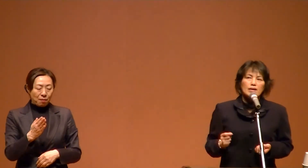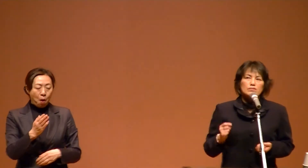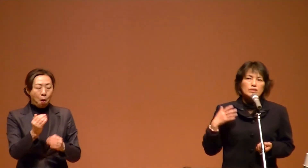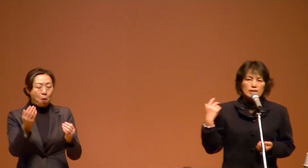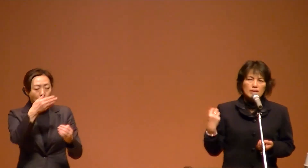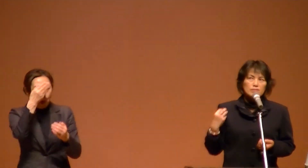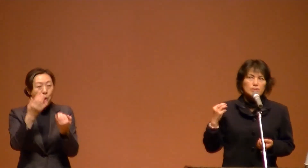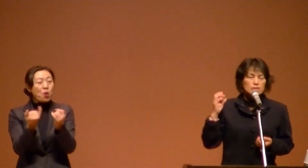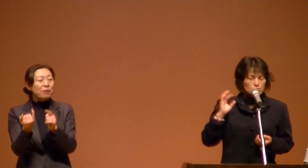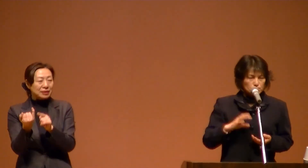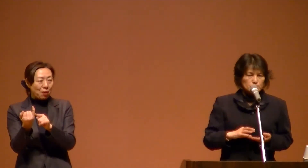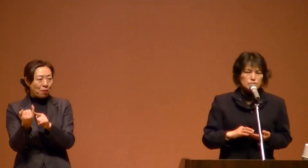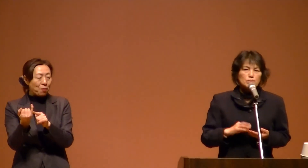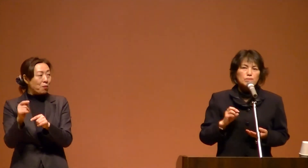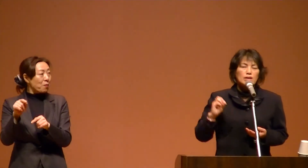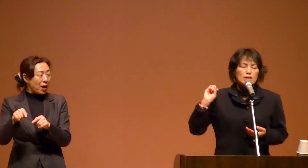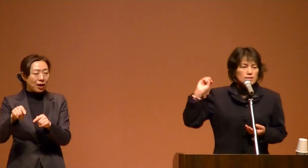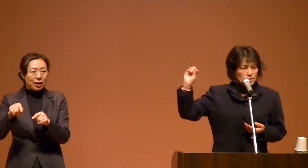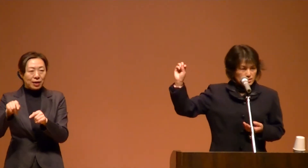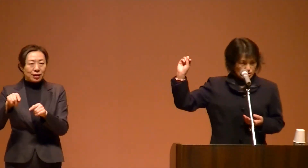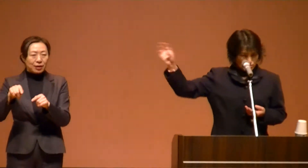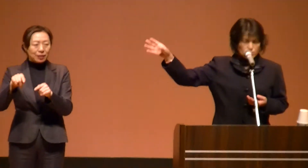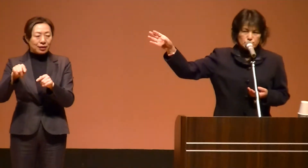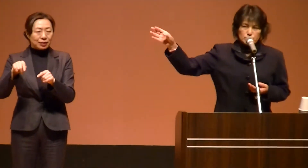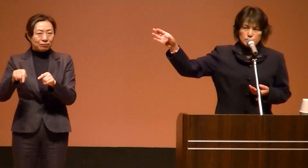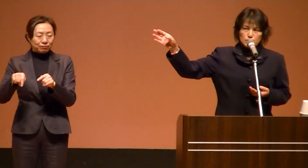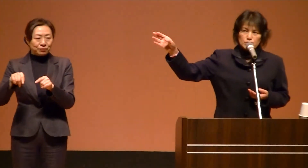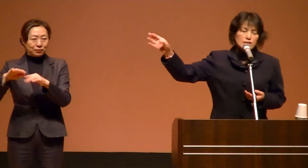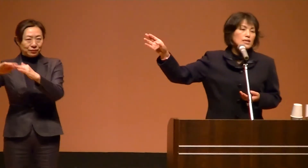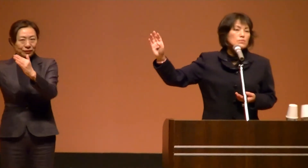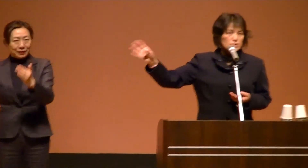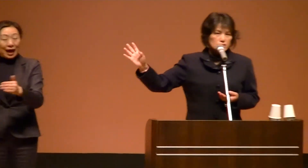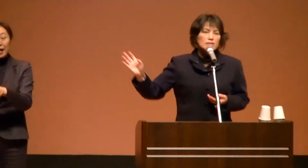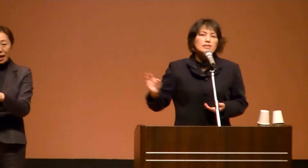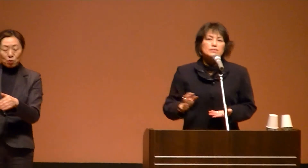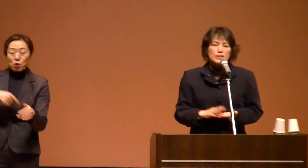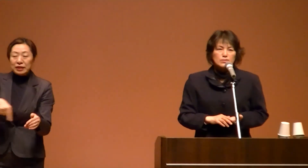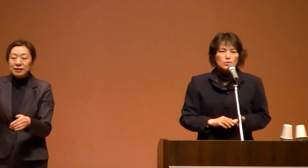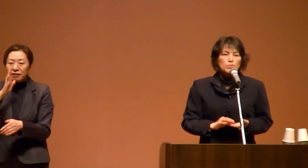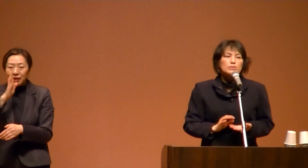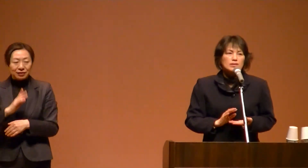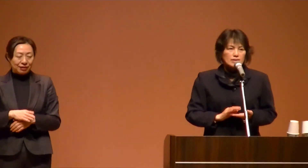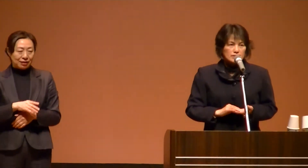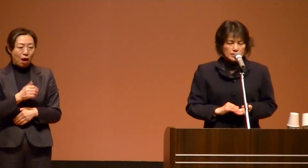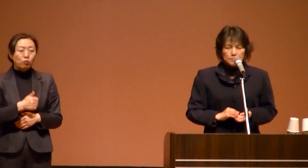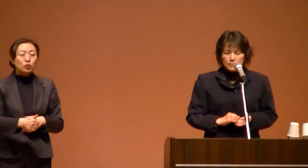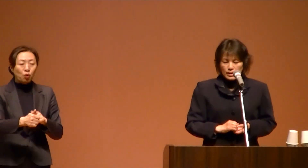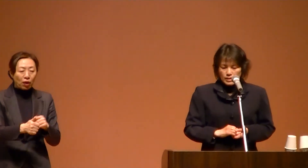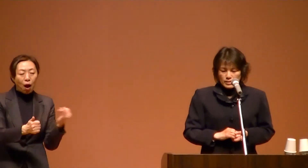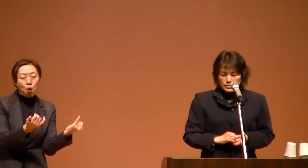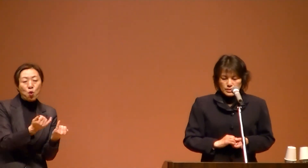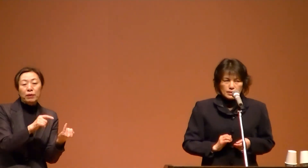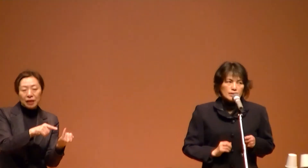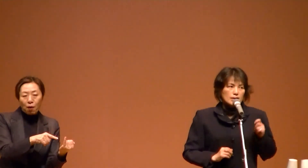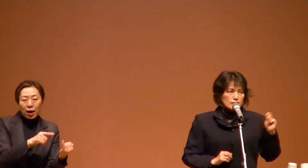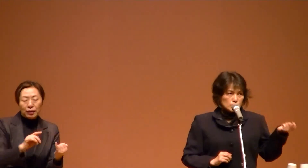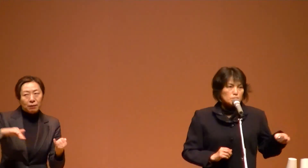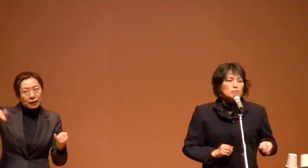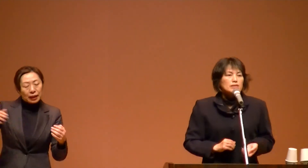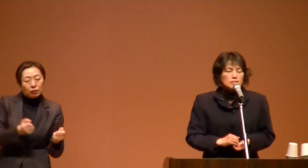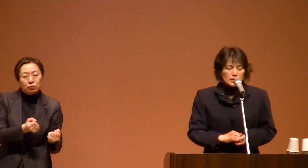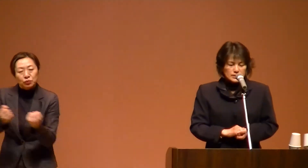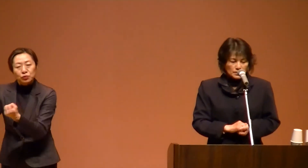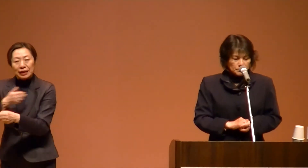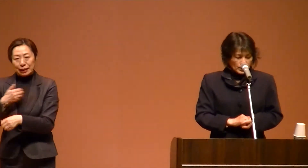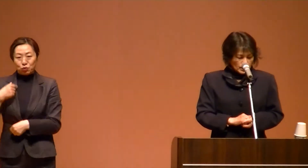ったので、高台っていうのはきっと息子はその実家の方に連れてってくれると思ってたんですね。それで県立